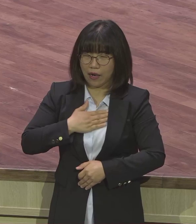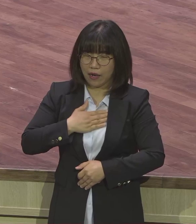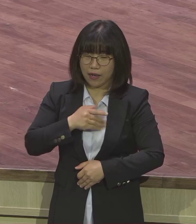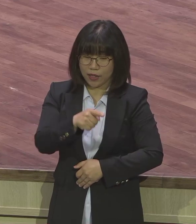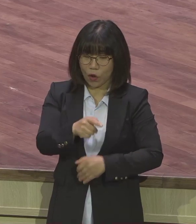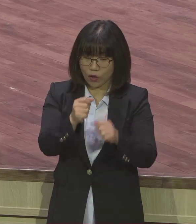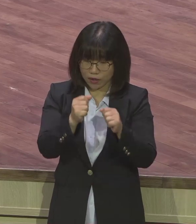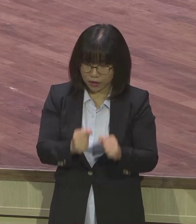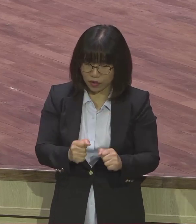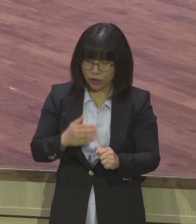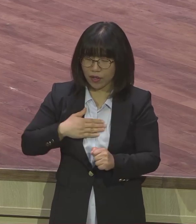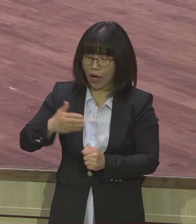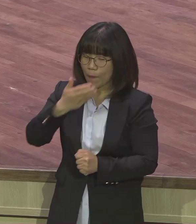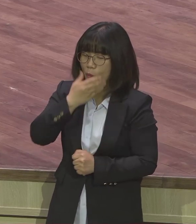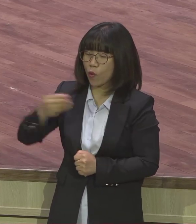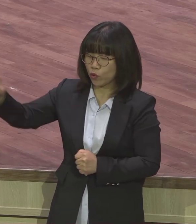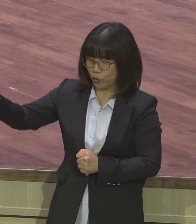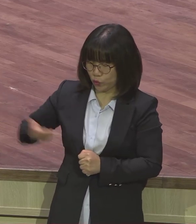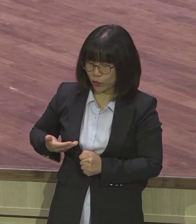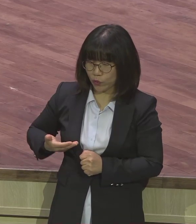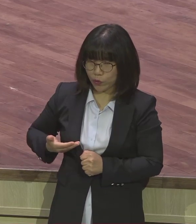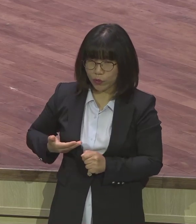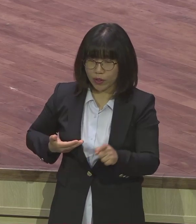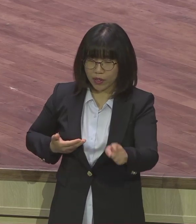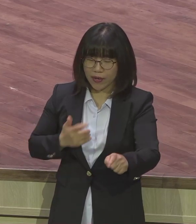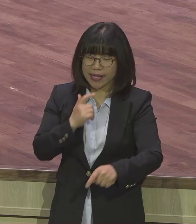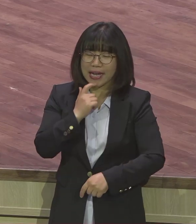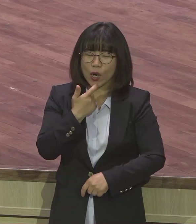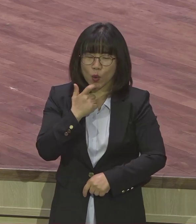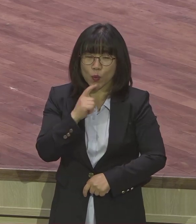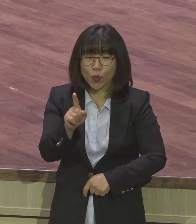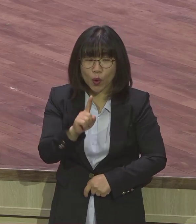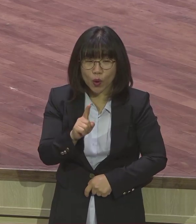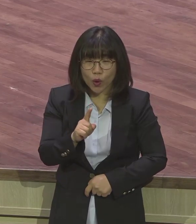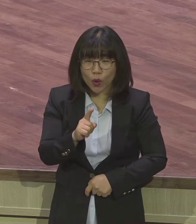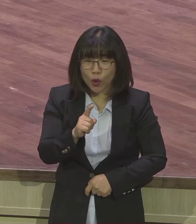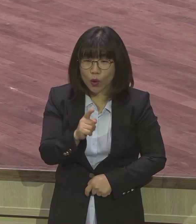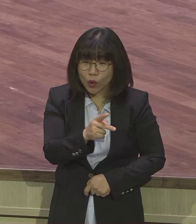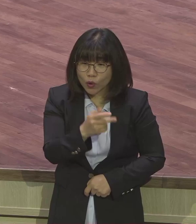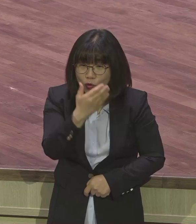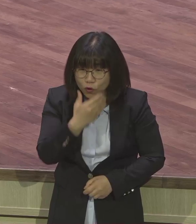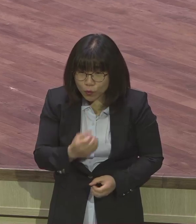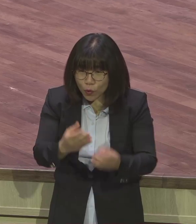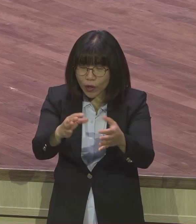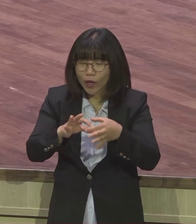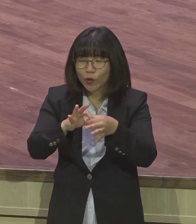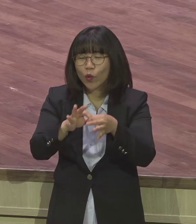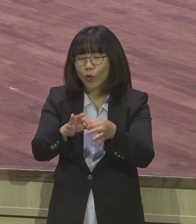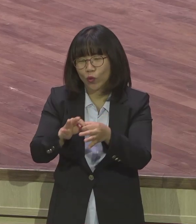한마디로 뭐예요? 야곱이 축복의 통로였다는 겁니다.